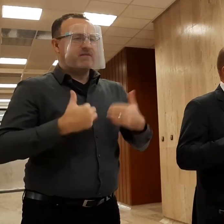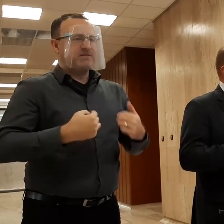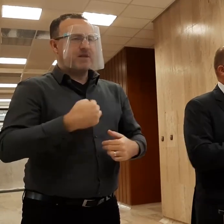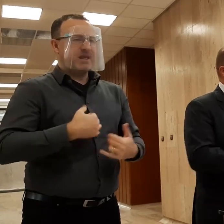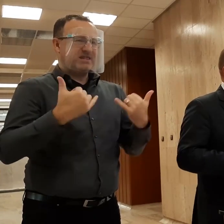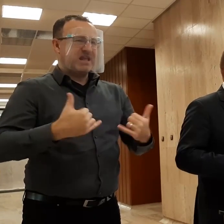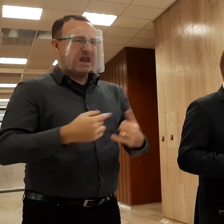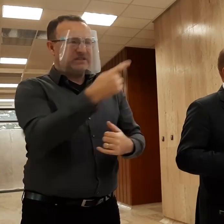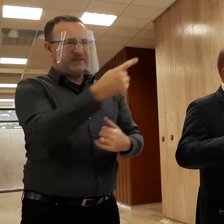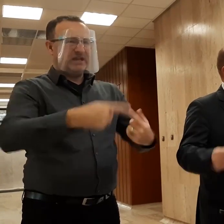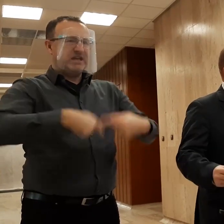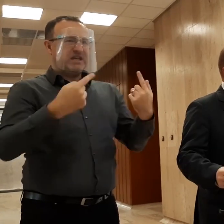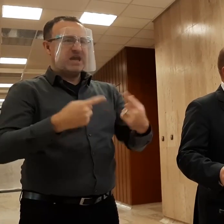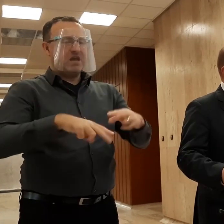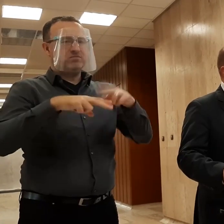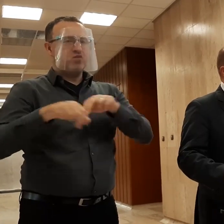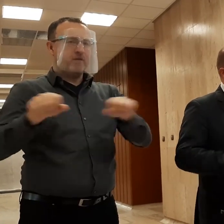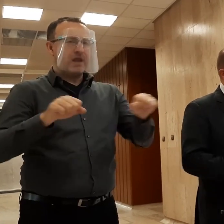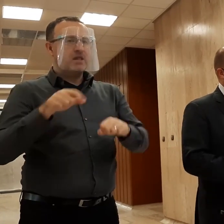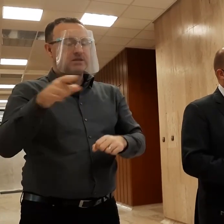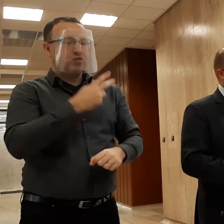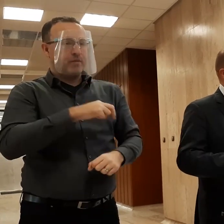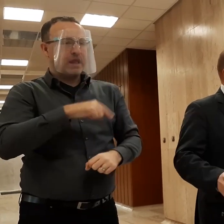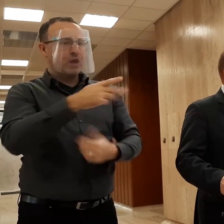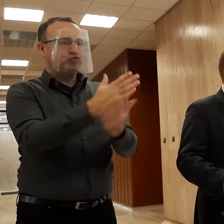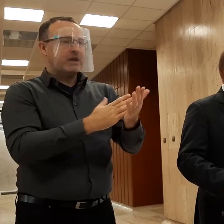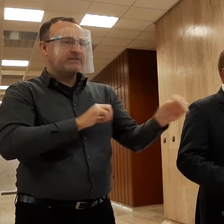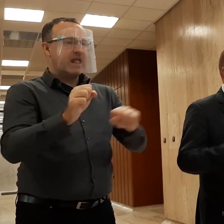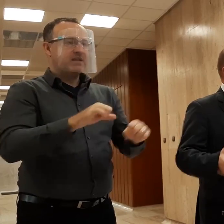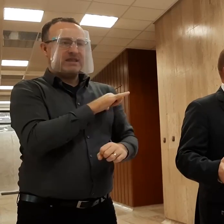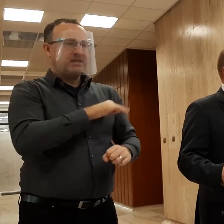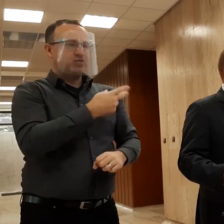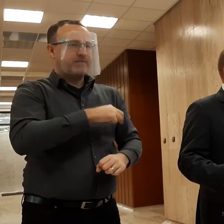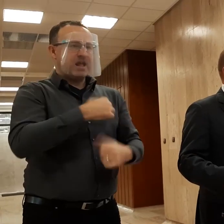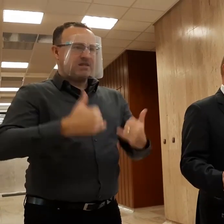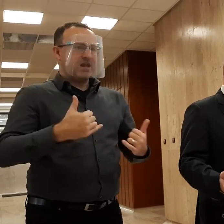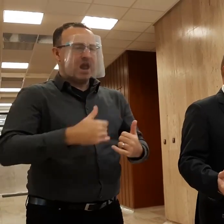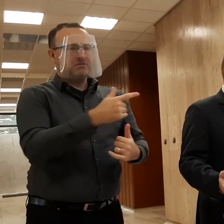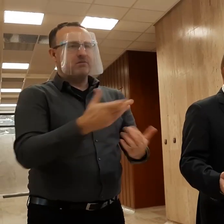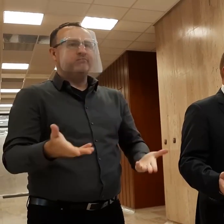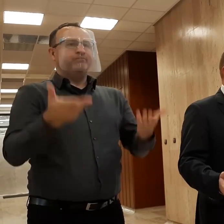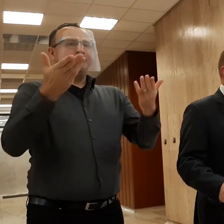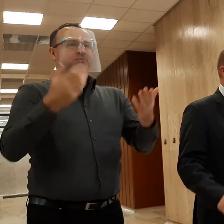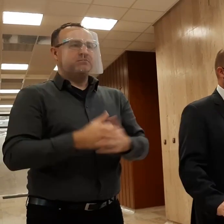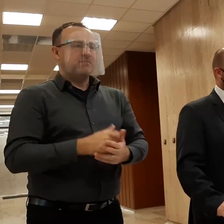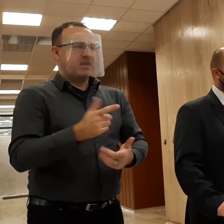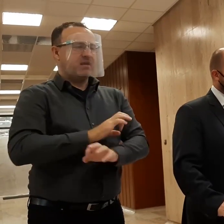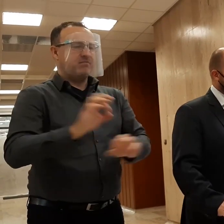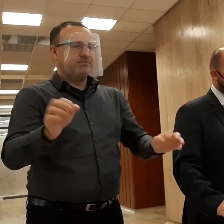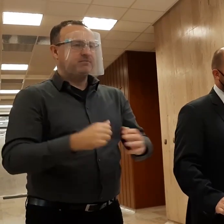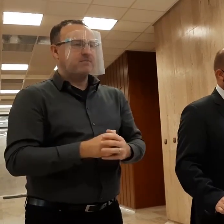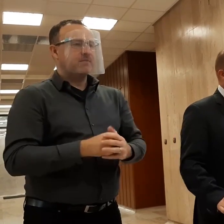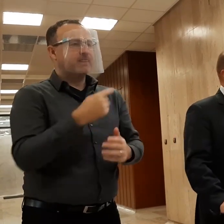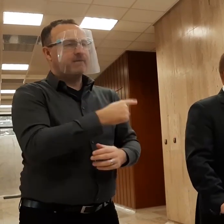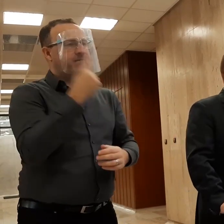akože kritizujete zvyšok vlády za to, že chce byť zodpovedná a tú časť vlády, ktorá nechce byť zodpovedná, tak tu teraz budete glorifikovať. Ako toto už je trošku nevedné. Viete, to je